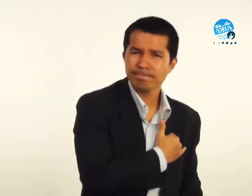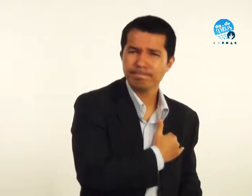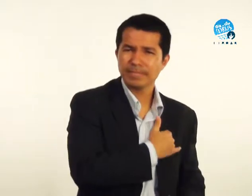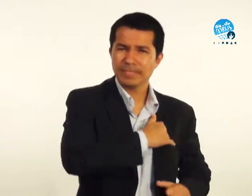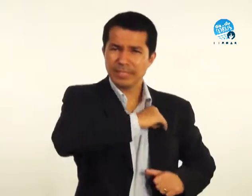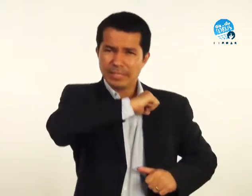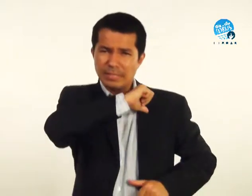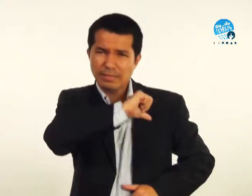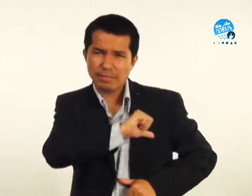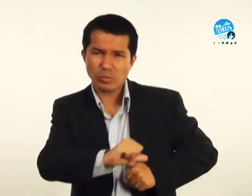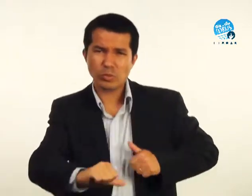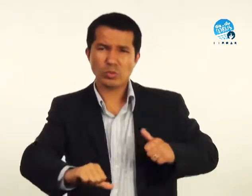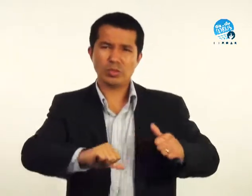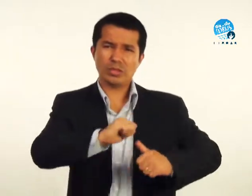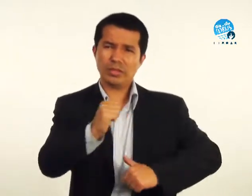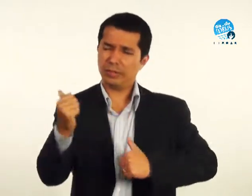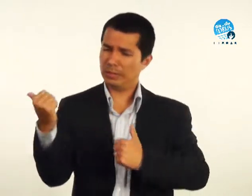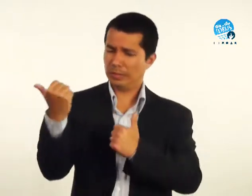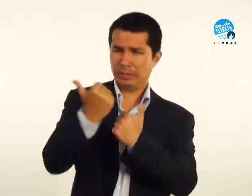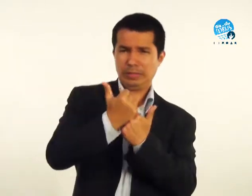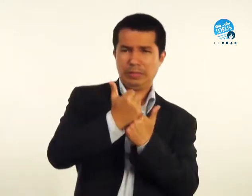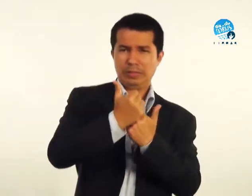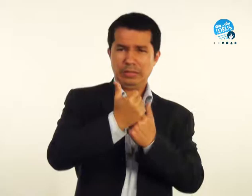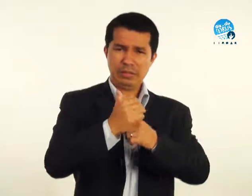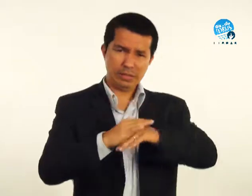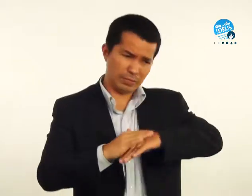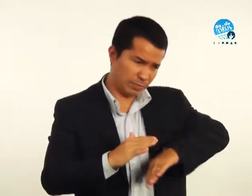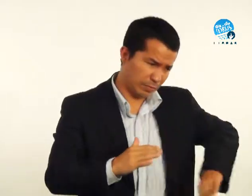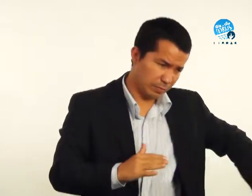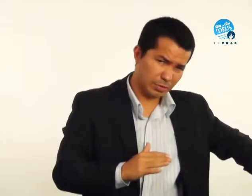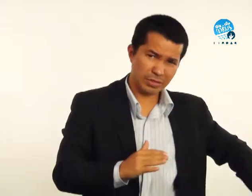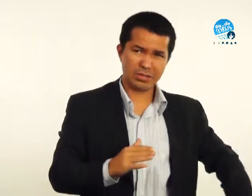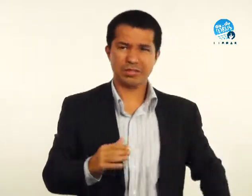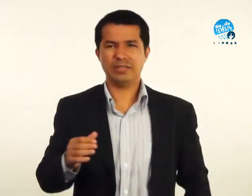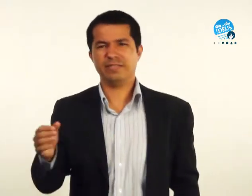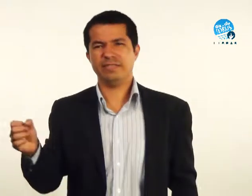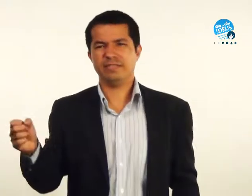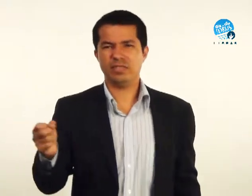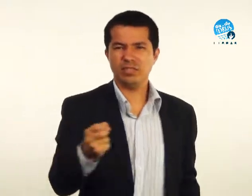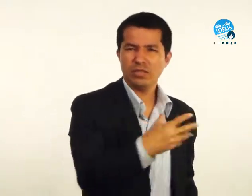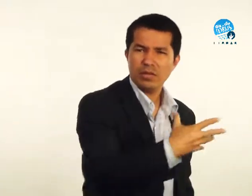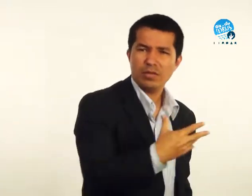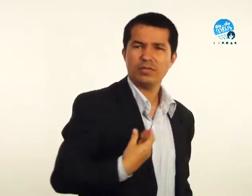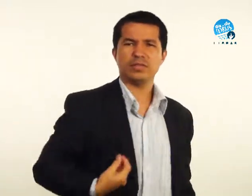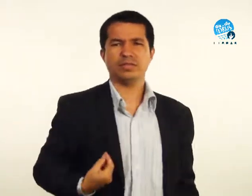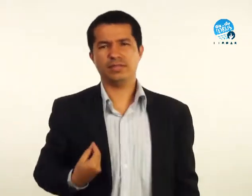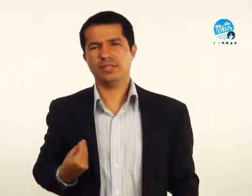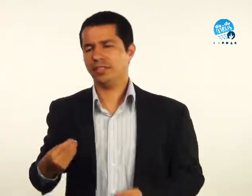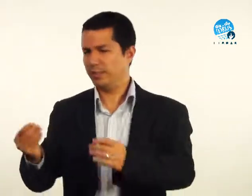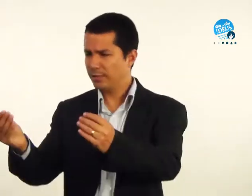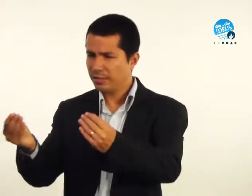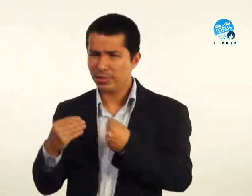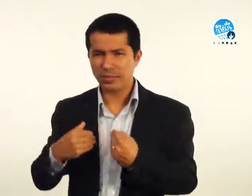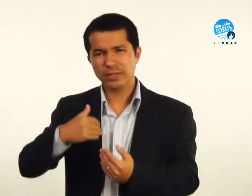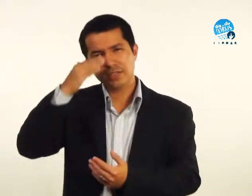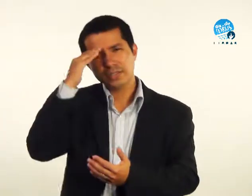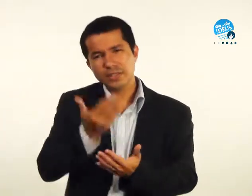pode não apenas perdoar os meus pecados, mas me transformar. Eu creio que Jesus pode ser o meu